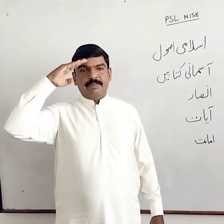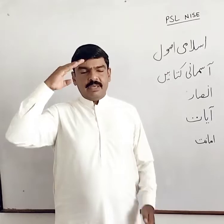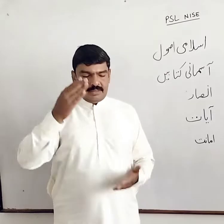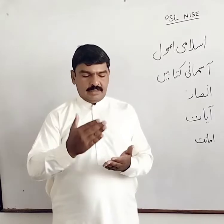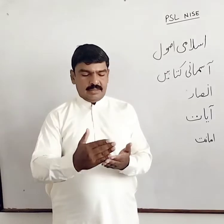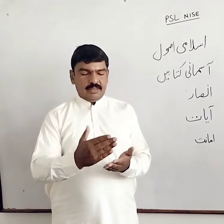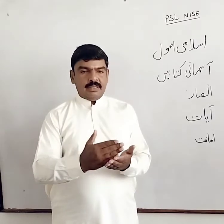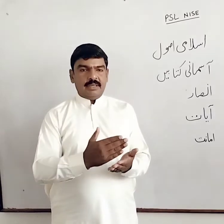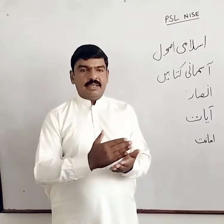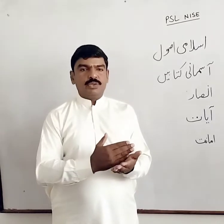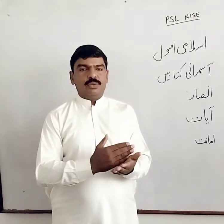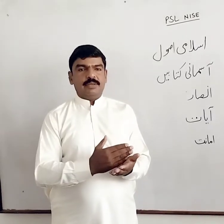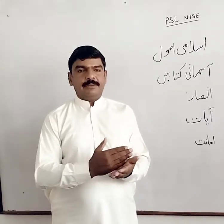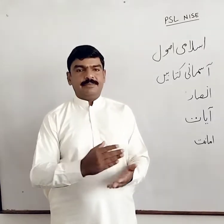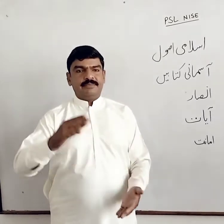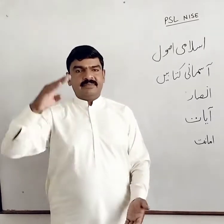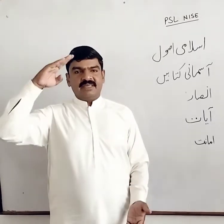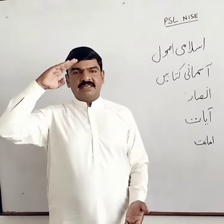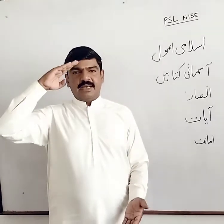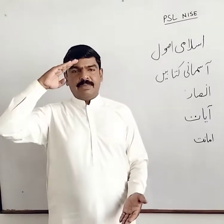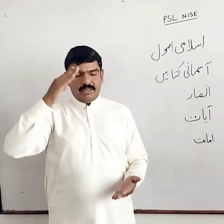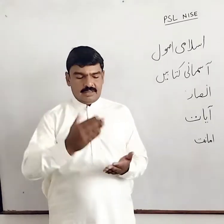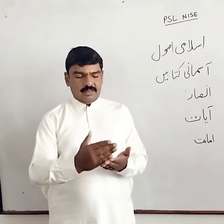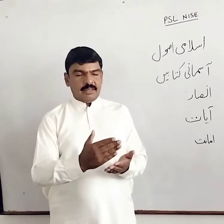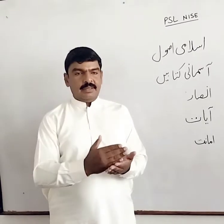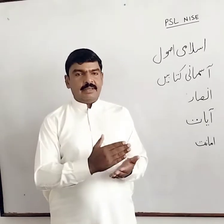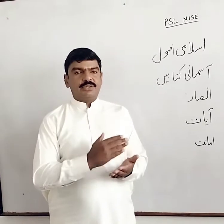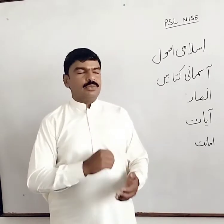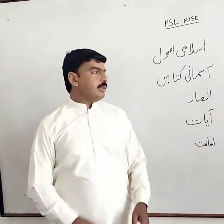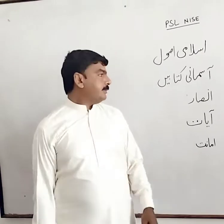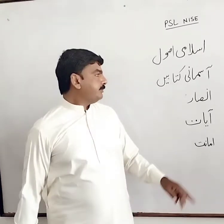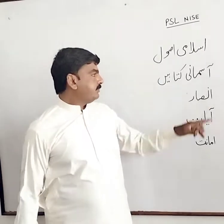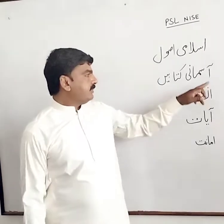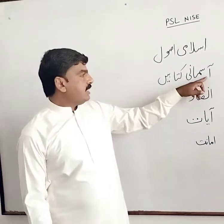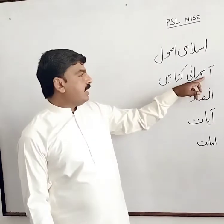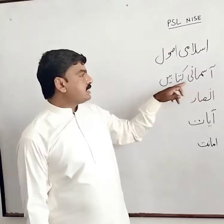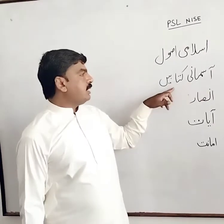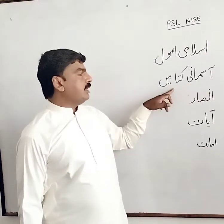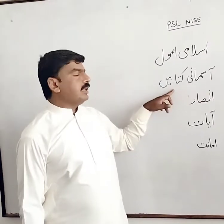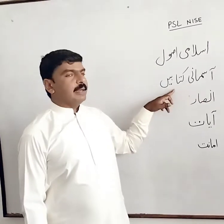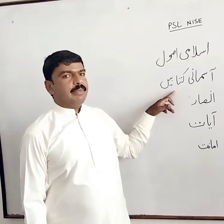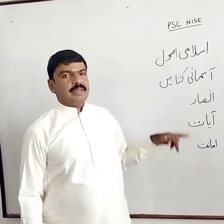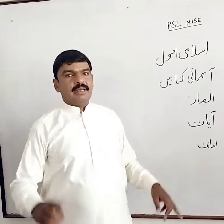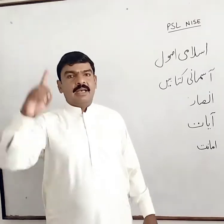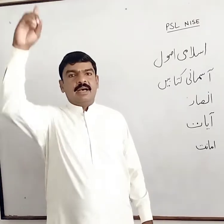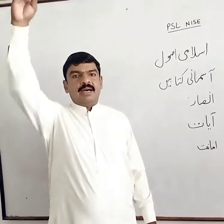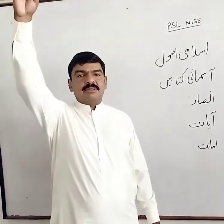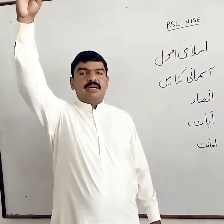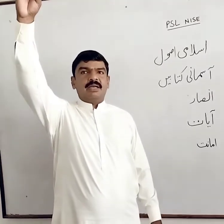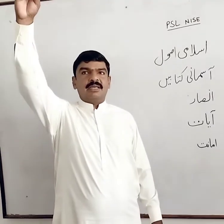اسلامی اصول، اسلامی اصول. آسمانی کتابیں، آسمان کا